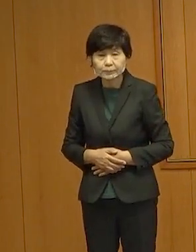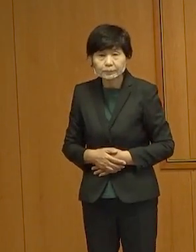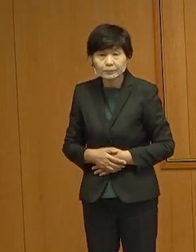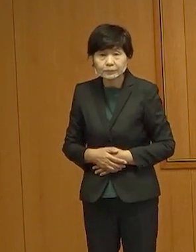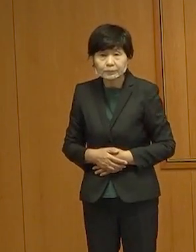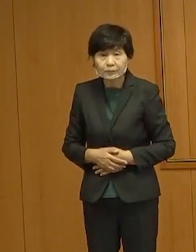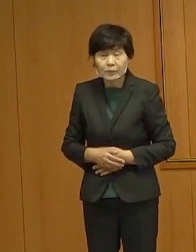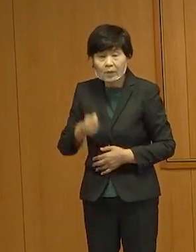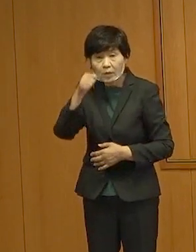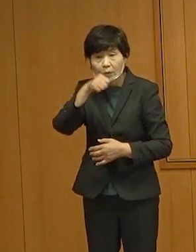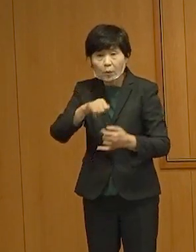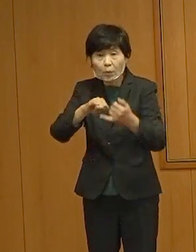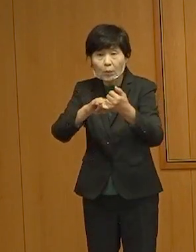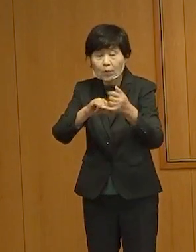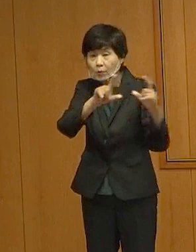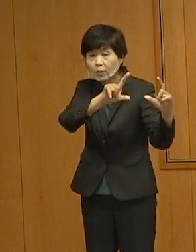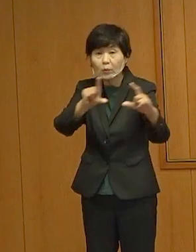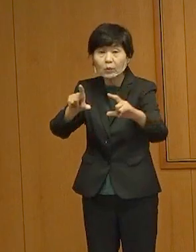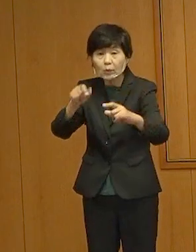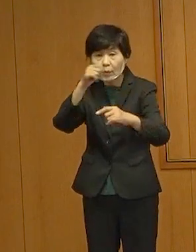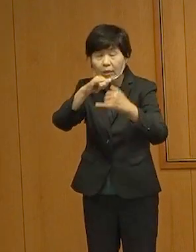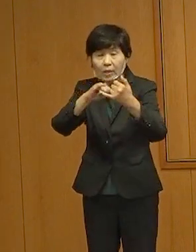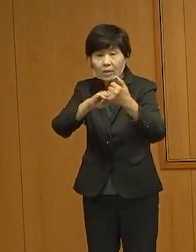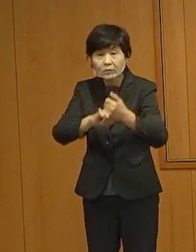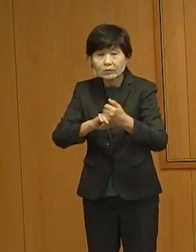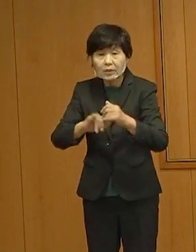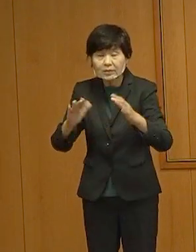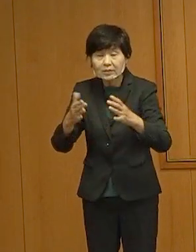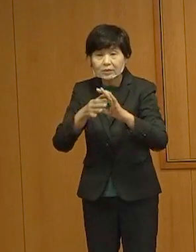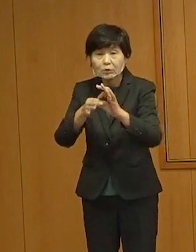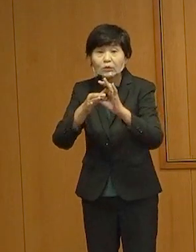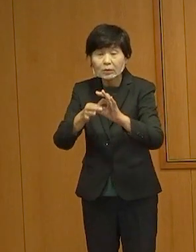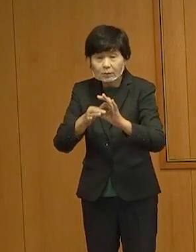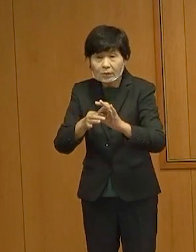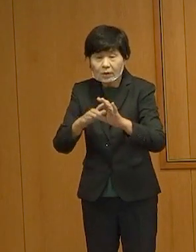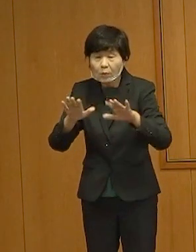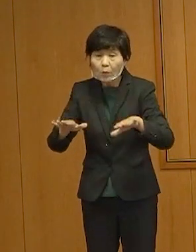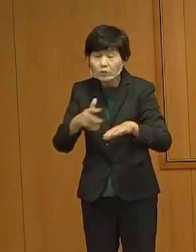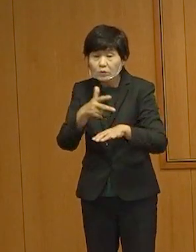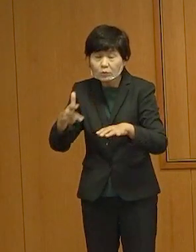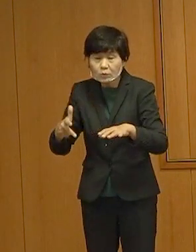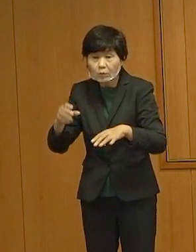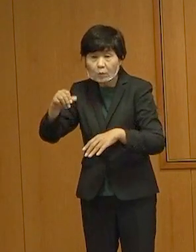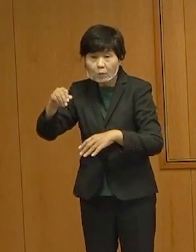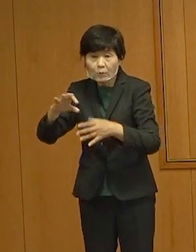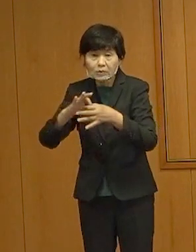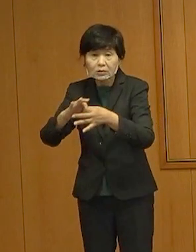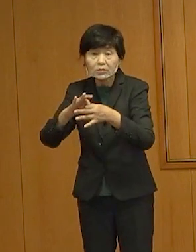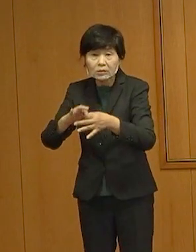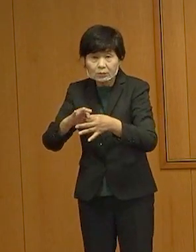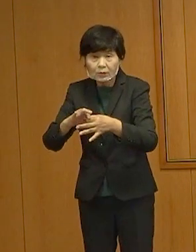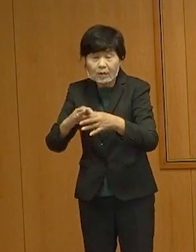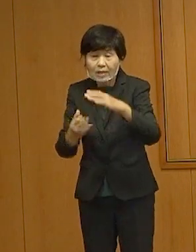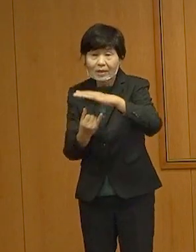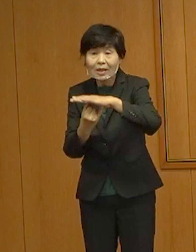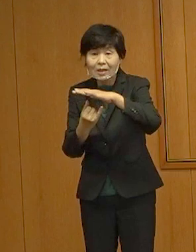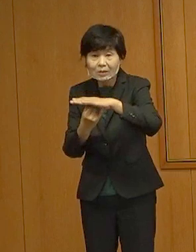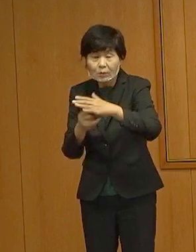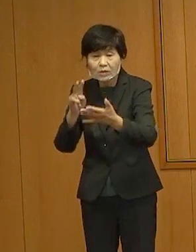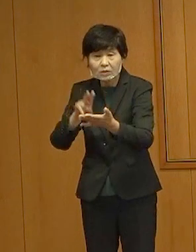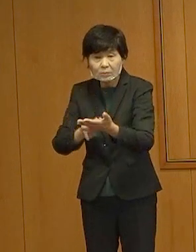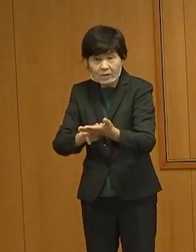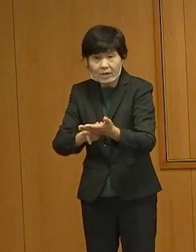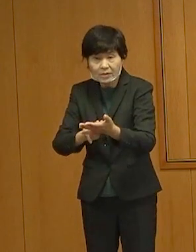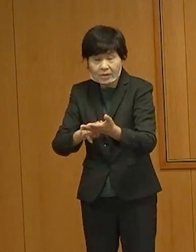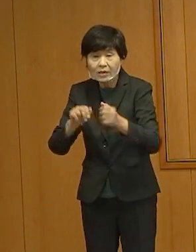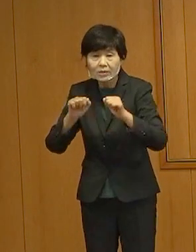予約なし接種につきまして、今週の土曜日以降のものにつきましては、定員を設けずに行いたいというふうに考